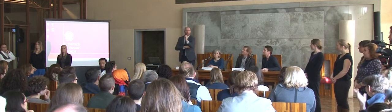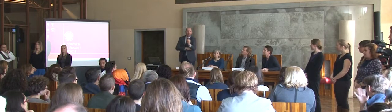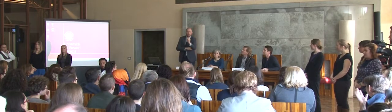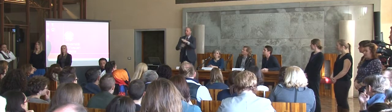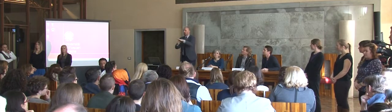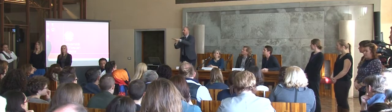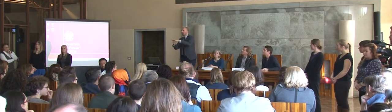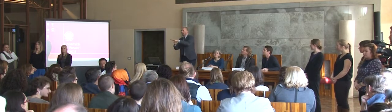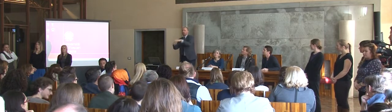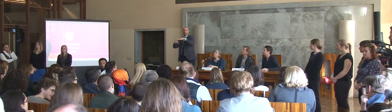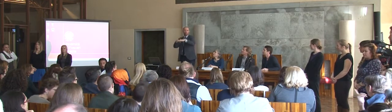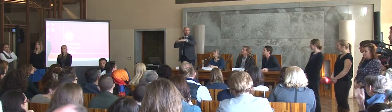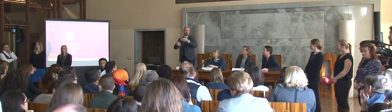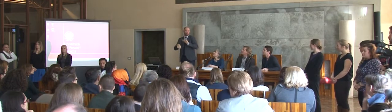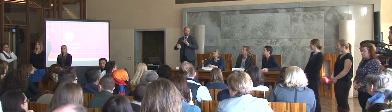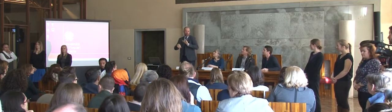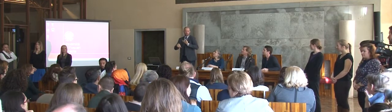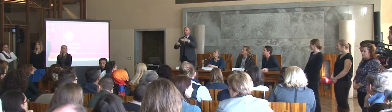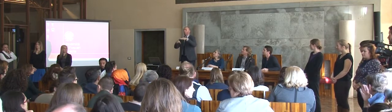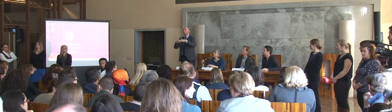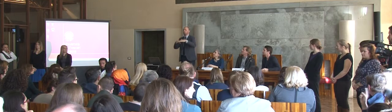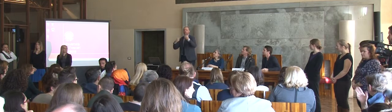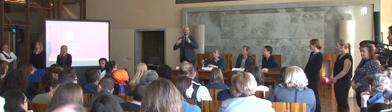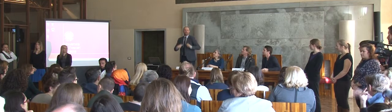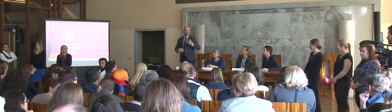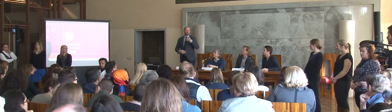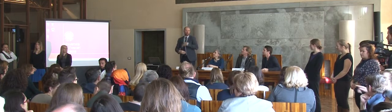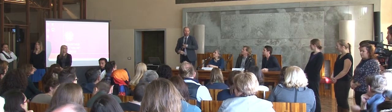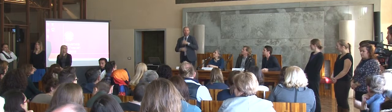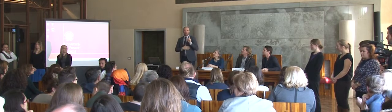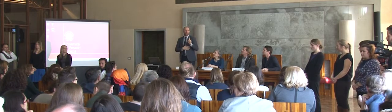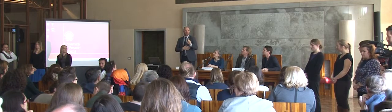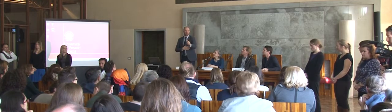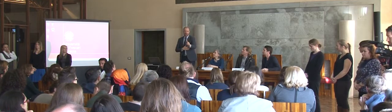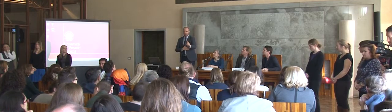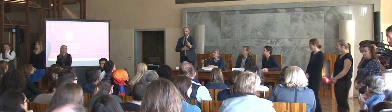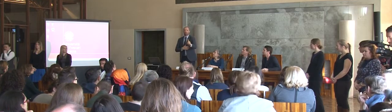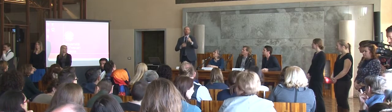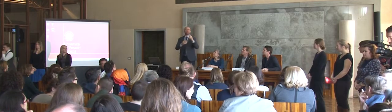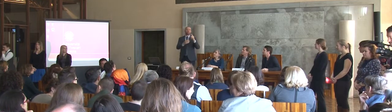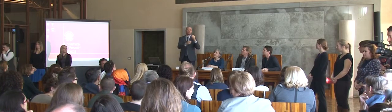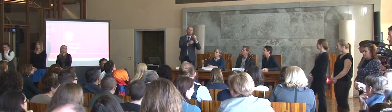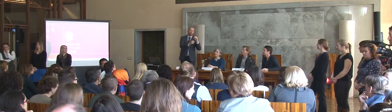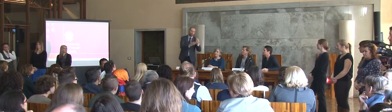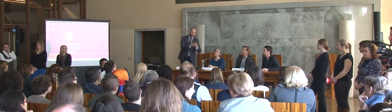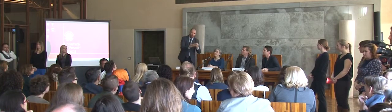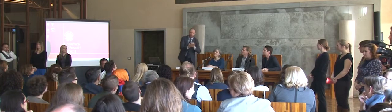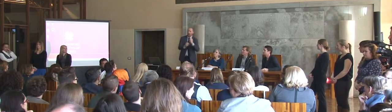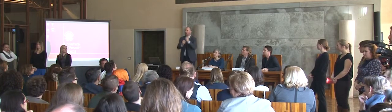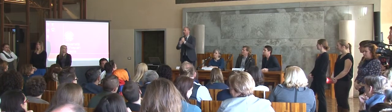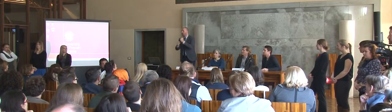l'obiettivo di formare interpreti, di lavorare appunto per la comunità sorda e quindi inserirsi